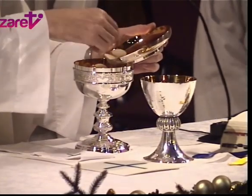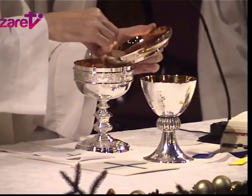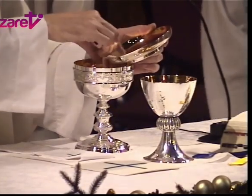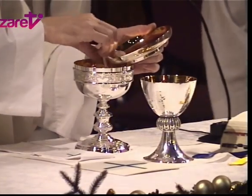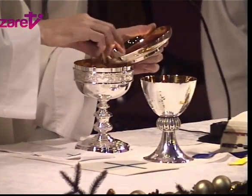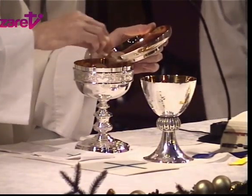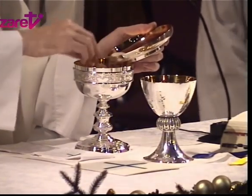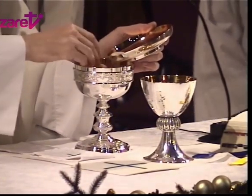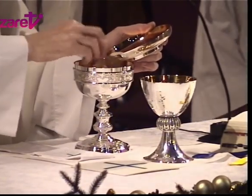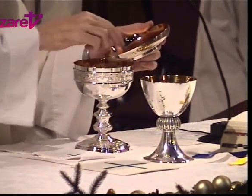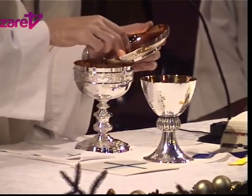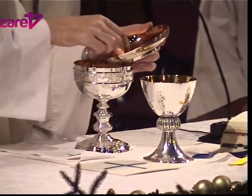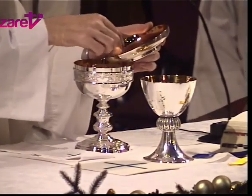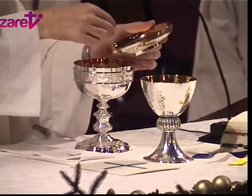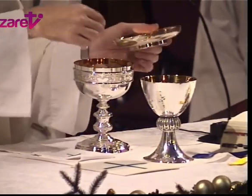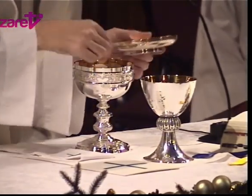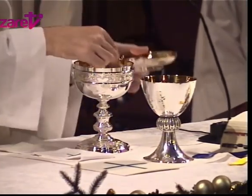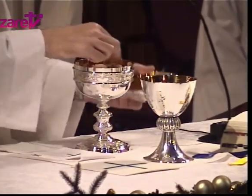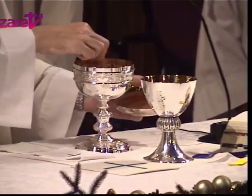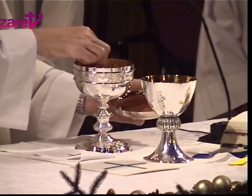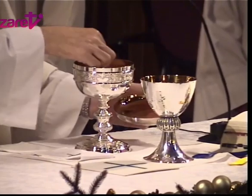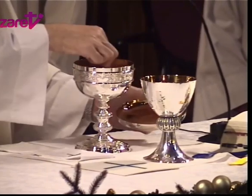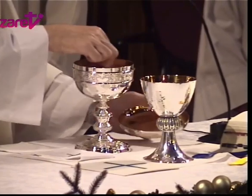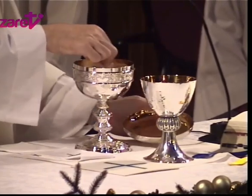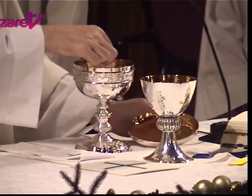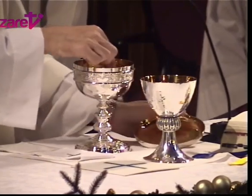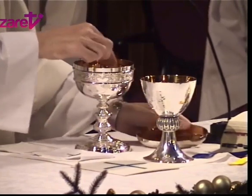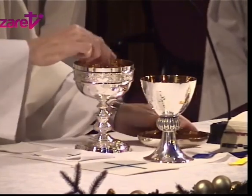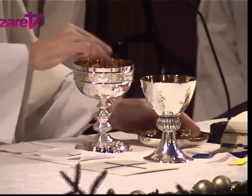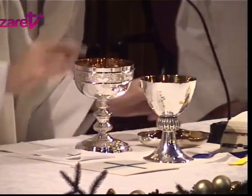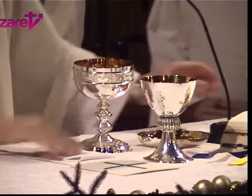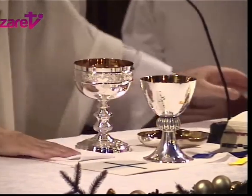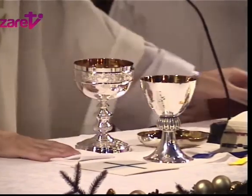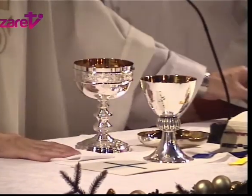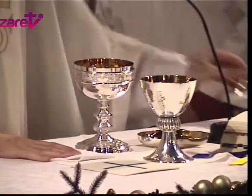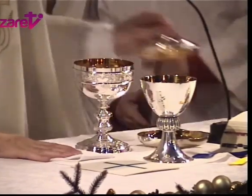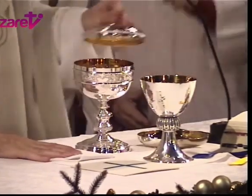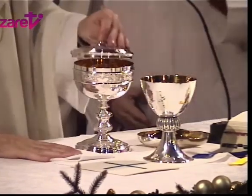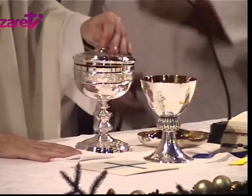Jesús, en este pan y en este vino.